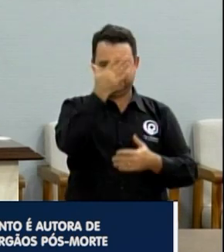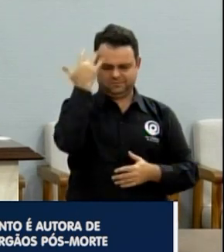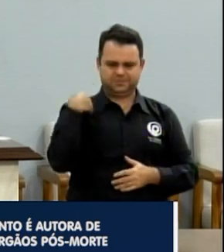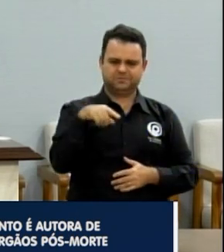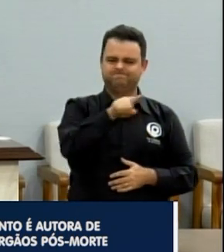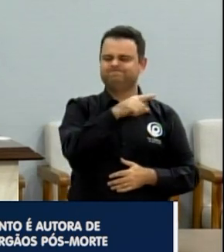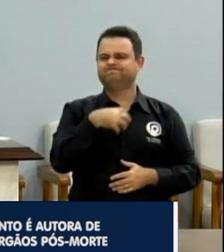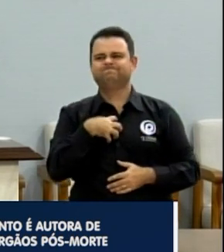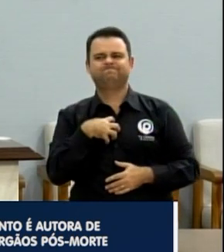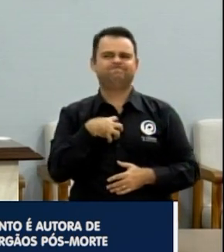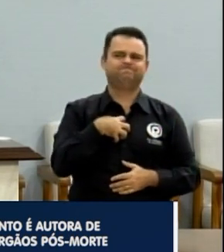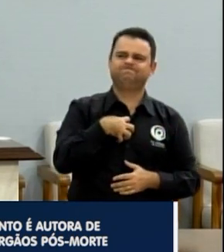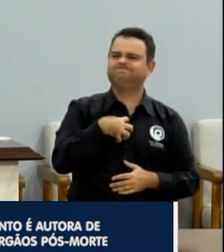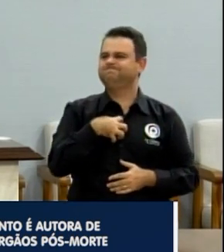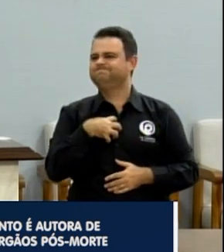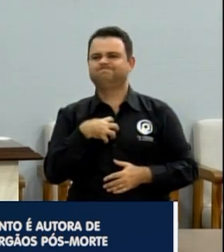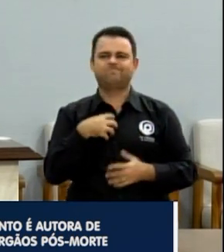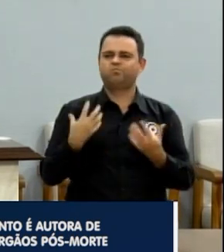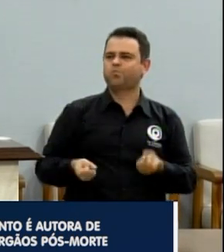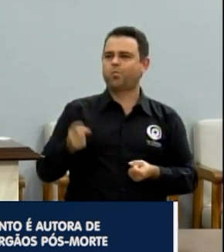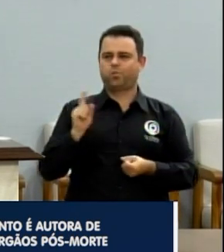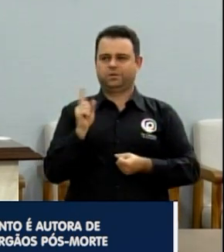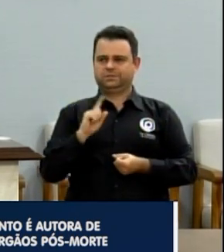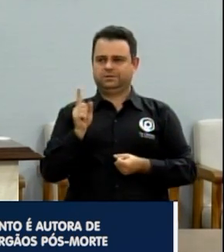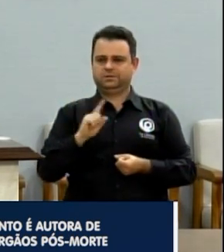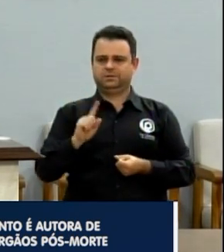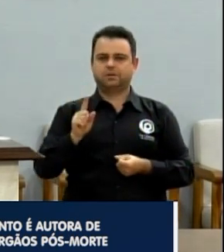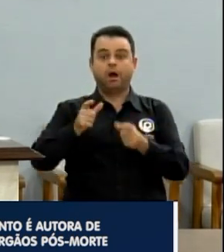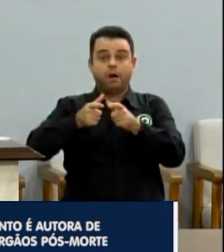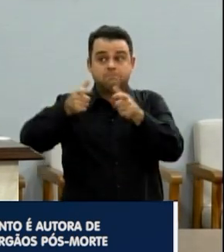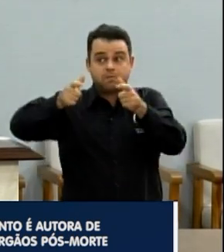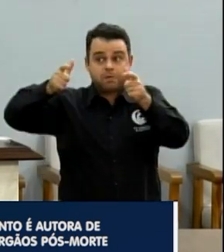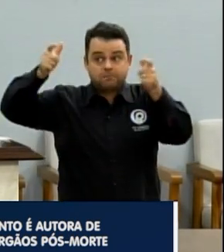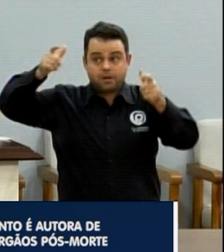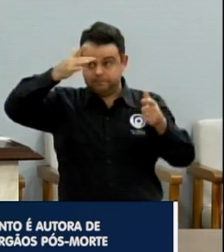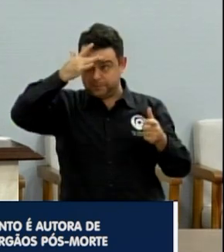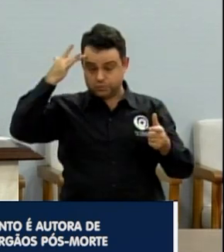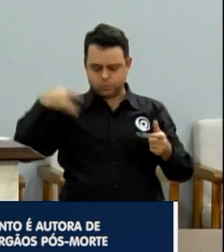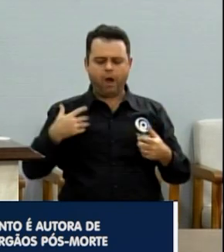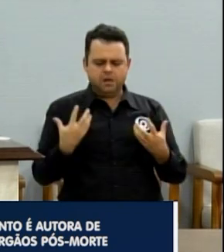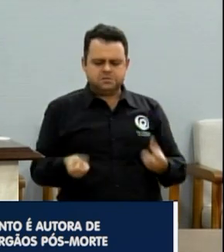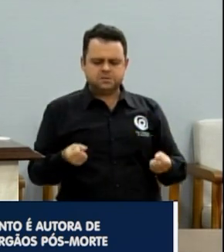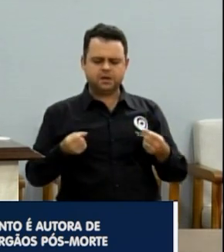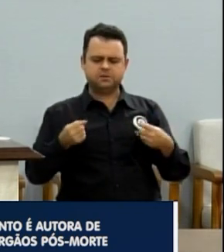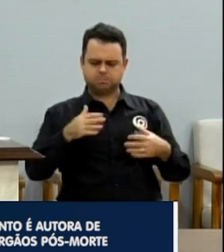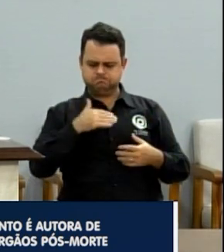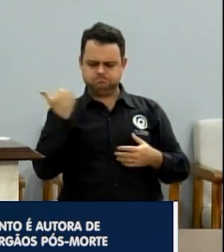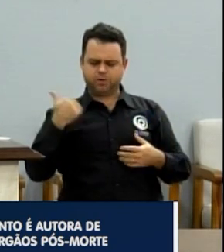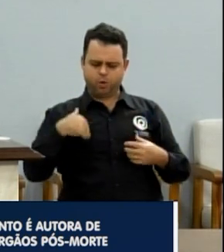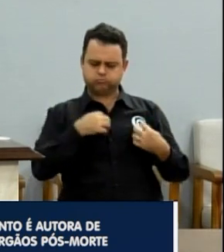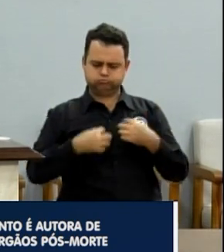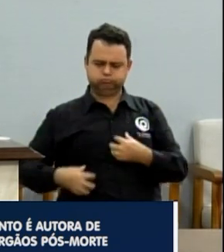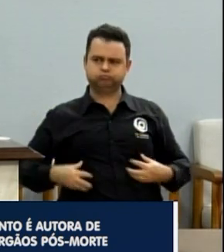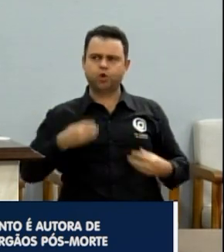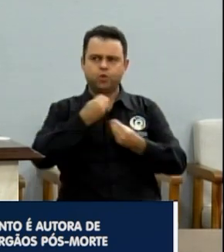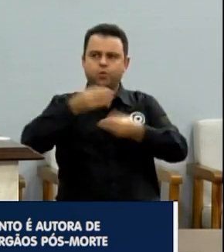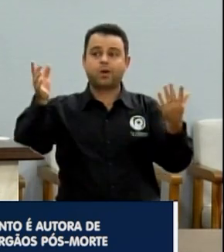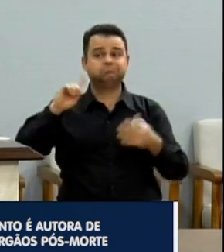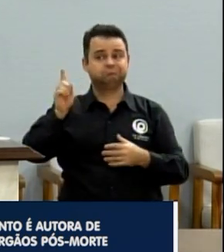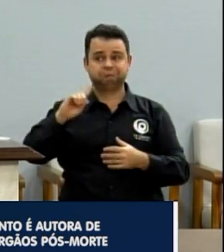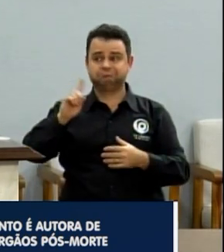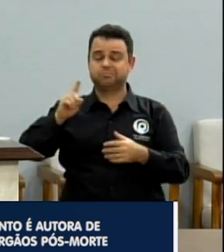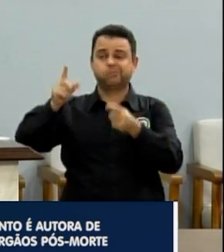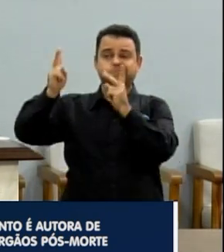esse objetivo de aumentar a oferta de órgãos. Teve efeito oposto, na verdade. A maioria se cadastrou como não doador em